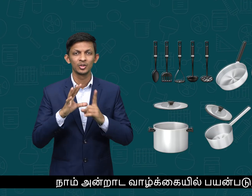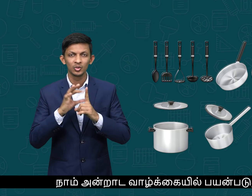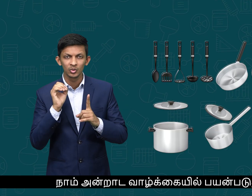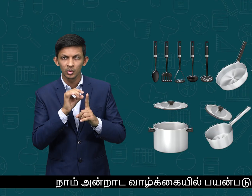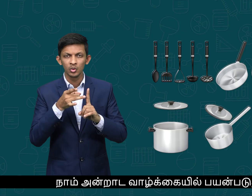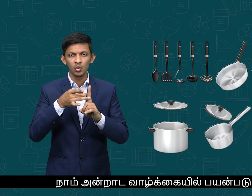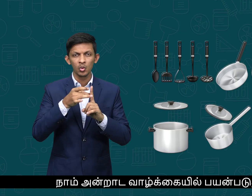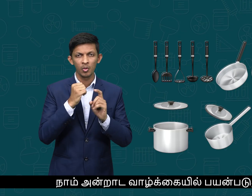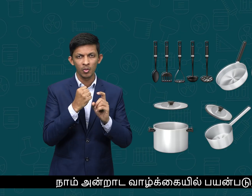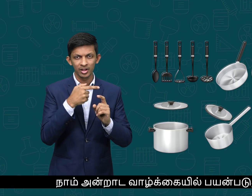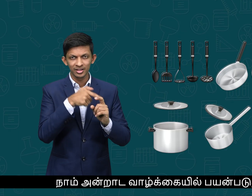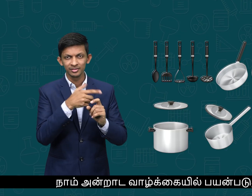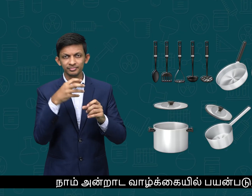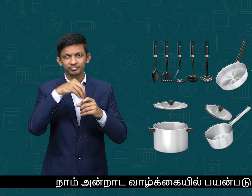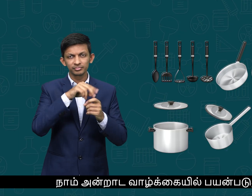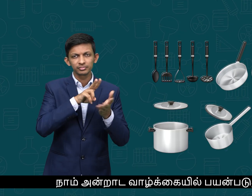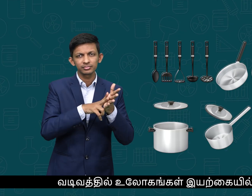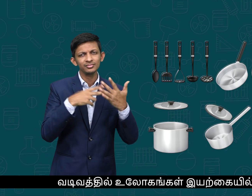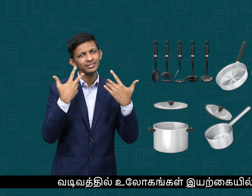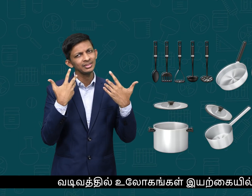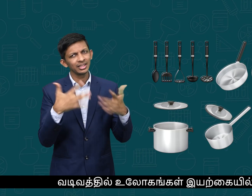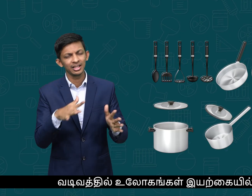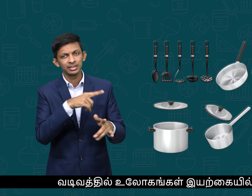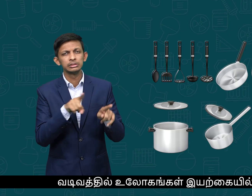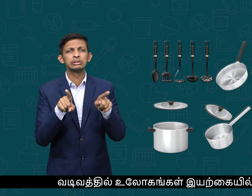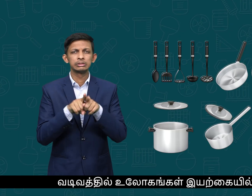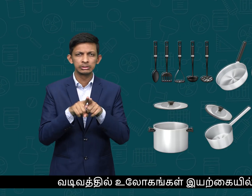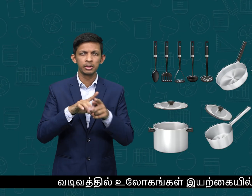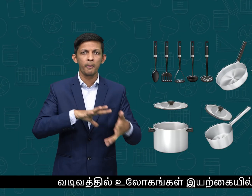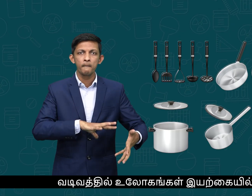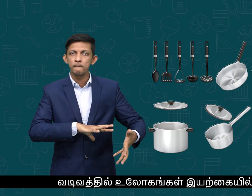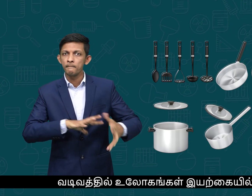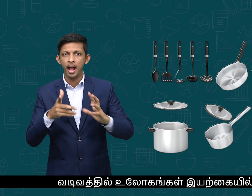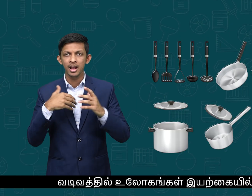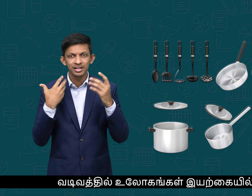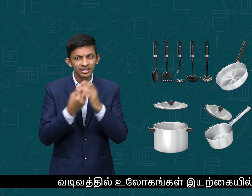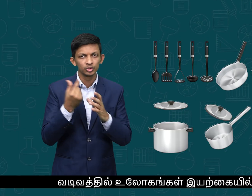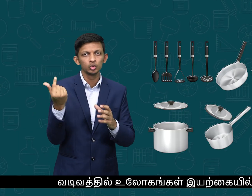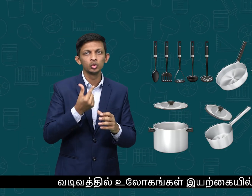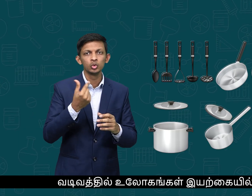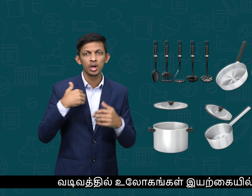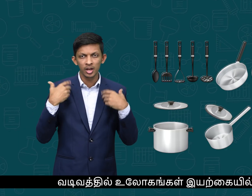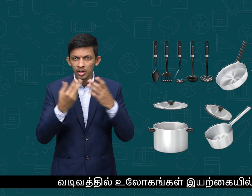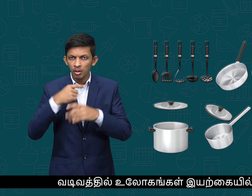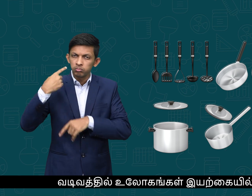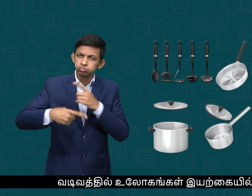நாம் அன்றாட வாழ்க்கையில் பயன்படுத்தும் அதே வடிவத்தில் உலோகங்கள் இயற்கையில் உள்ளதா?